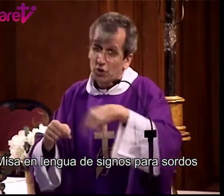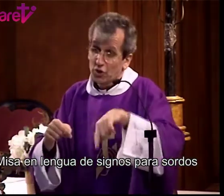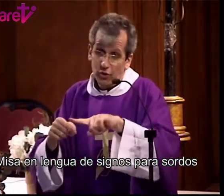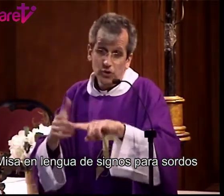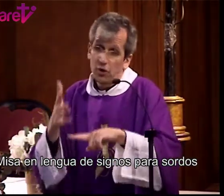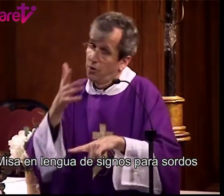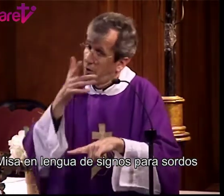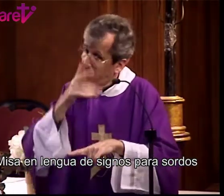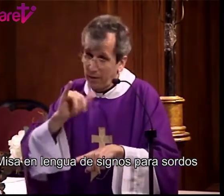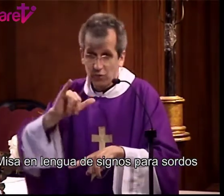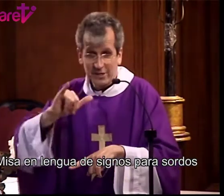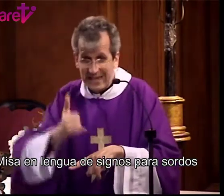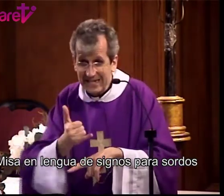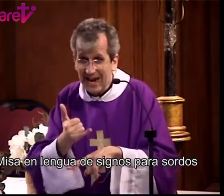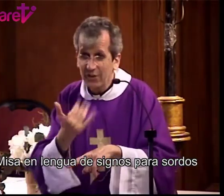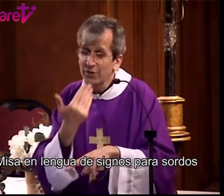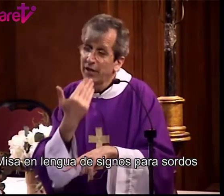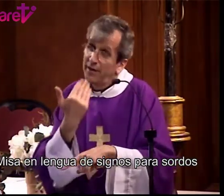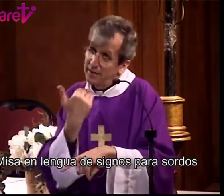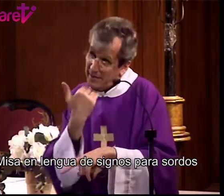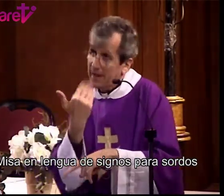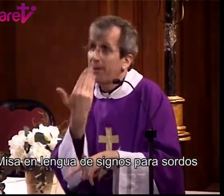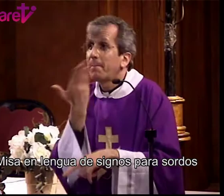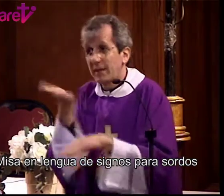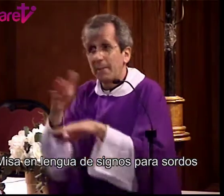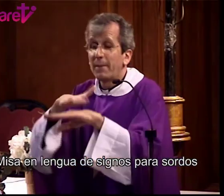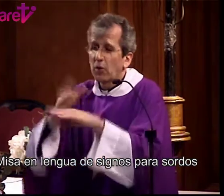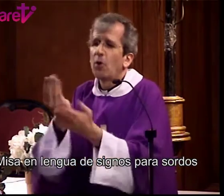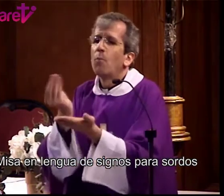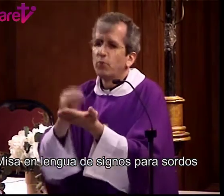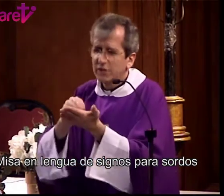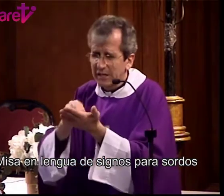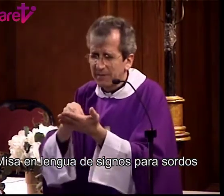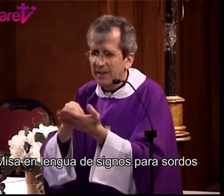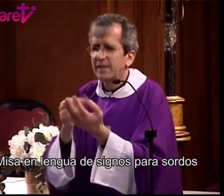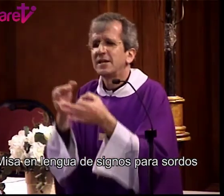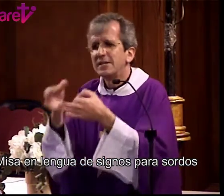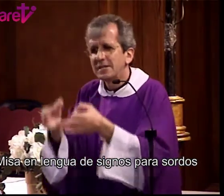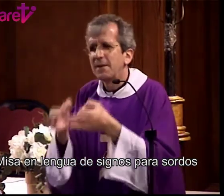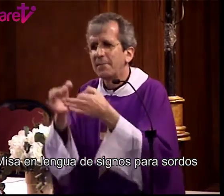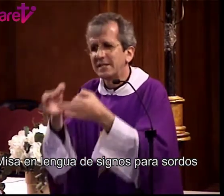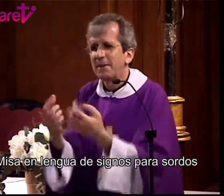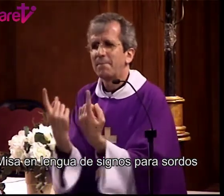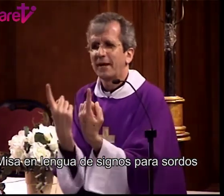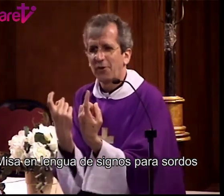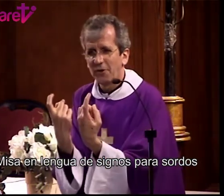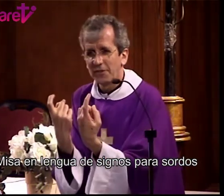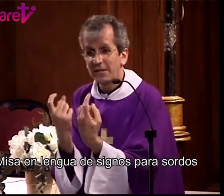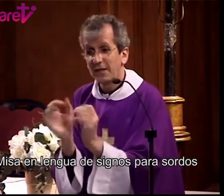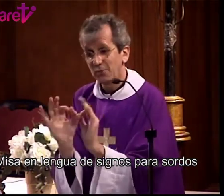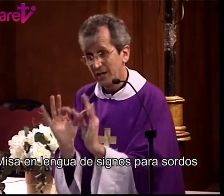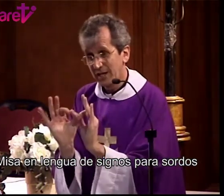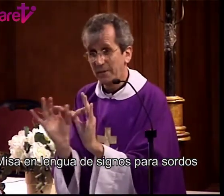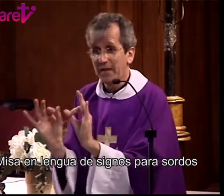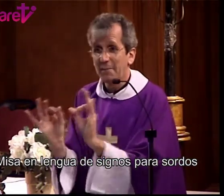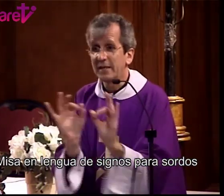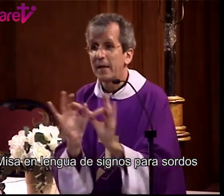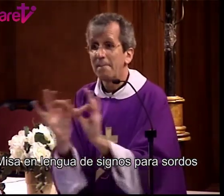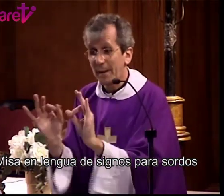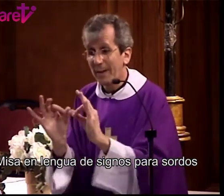Nosotros no podemos cansarnos de saber pedir perdón muchas veces, siempre, siempre que lo necesitemos, especialmente